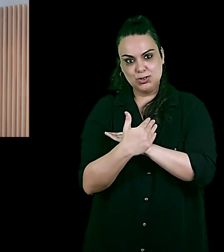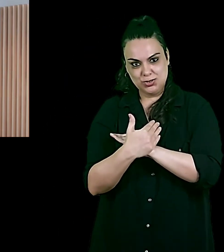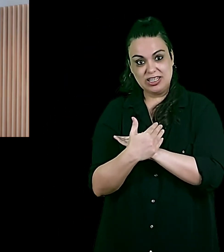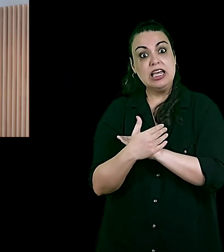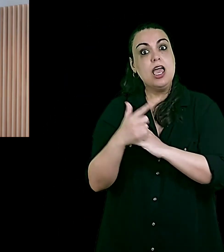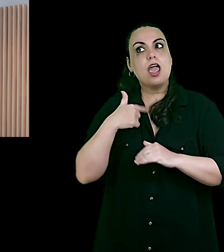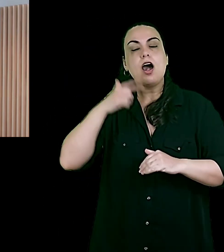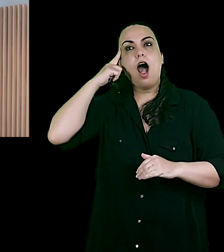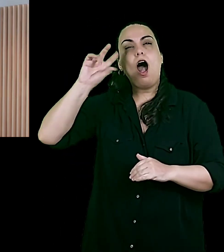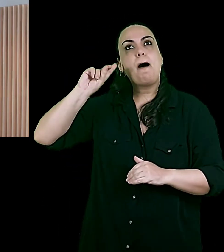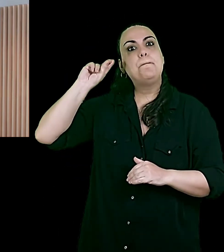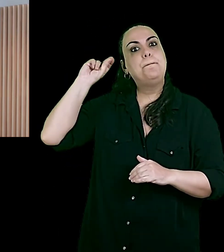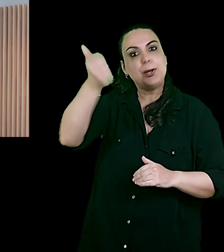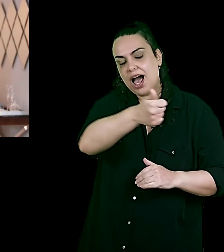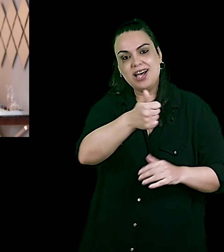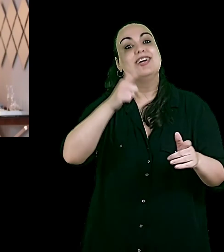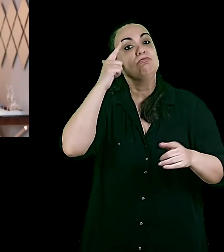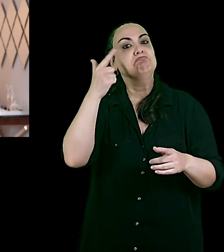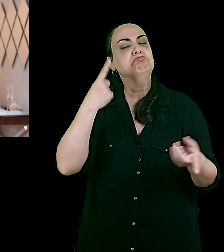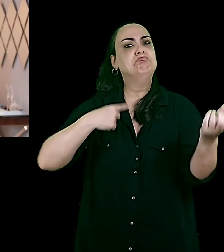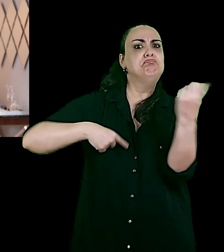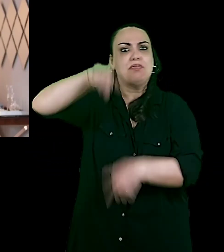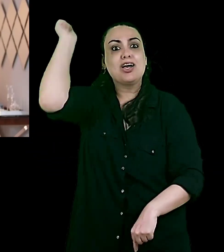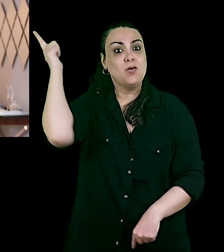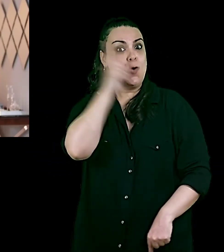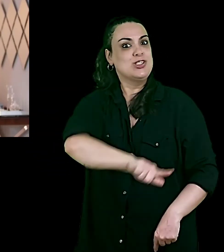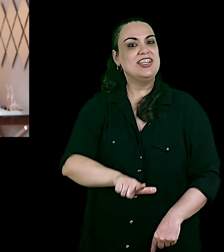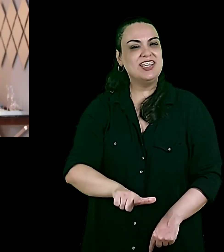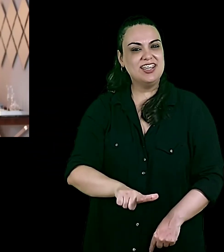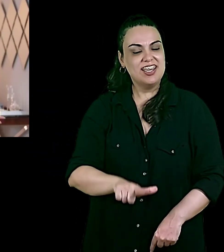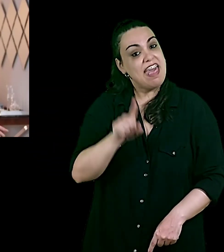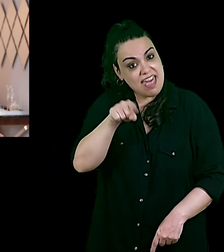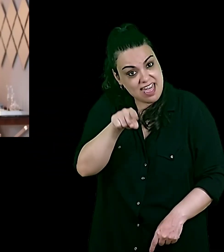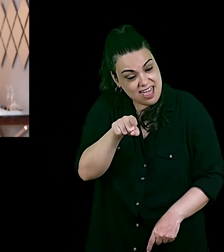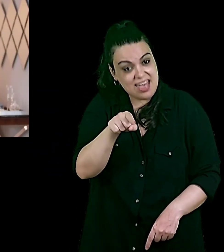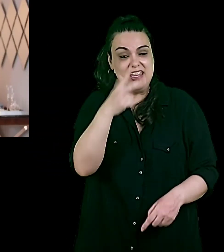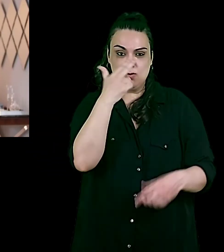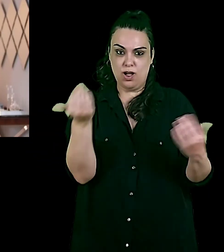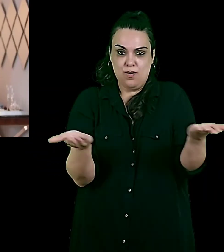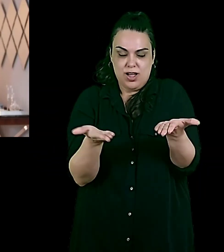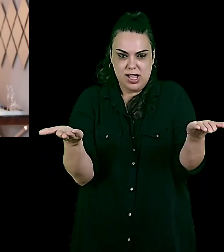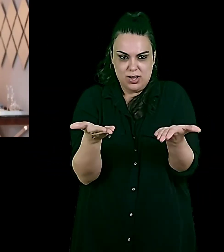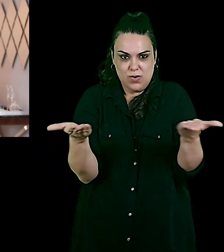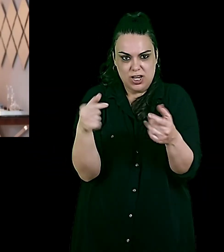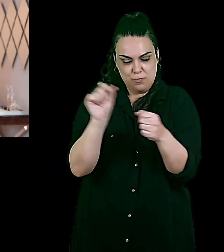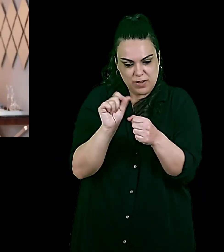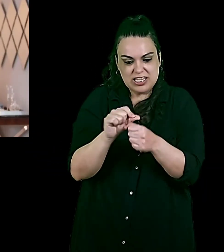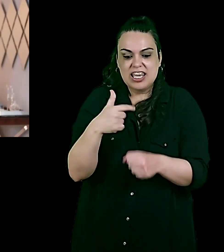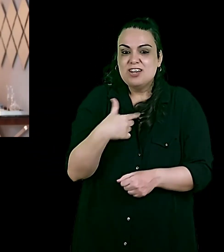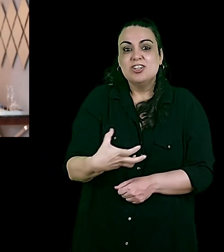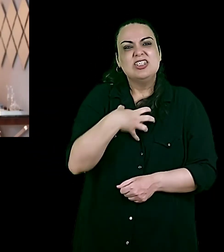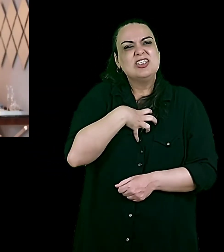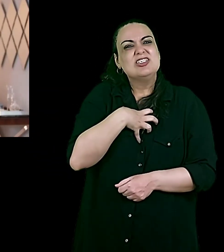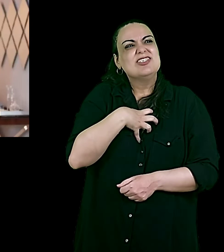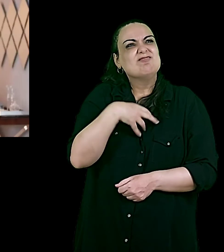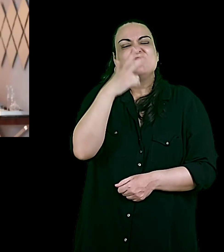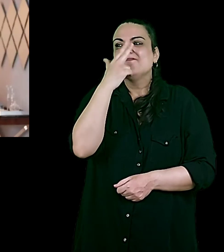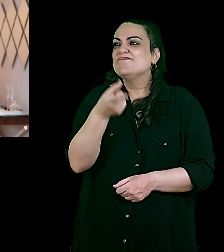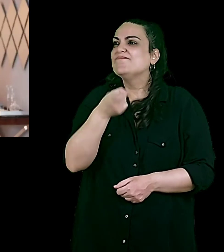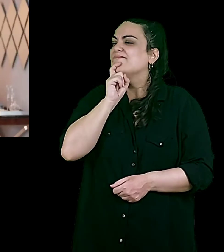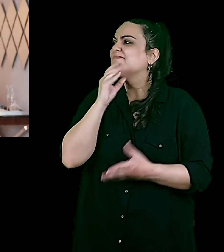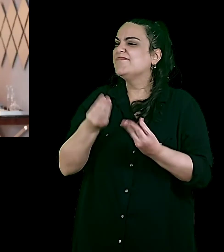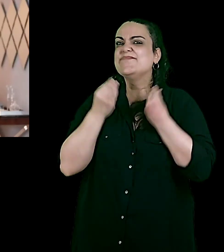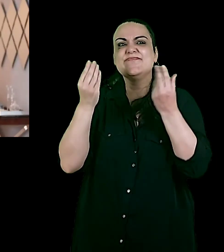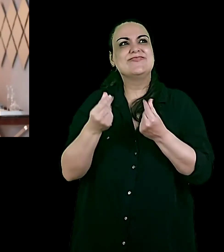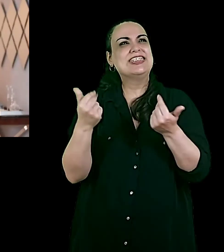ajuda. Quando eu virei essa chave na minha vida, virou também uma chave na minha vida. Que é essa aqui, por exemplo, que eu estou fazendo agora. Eu me sentia completamente